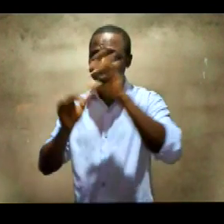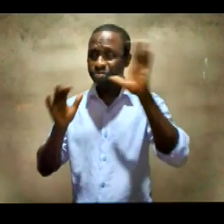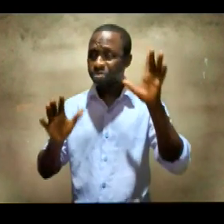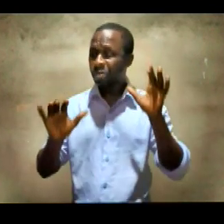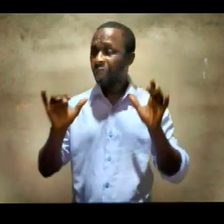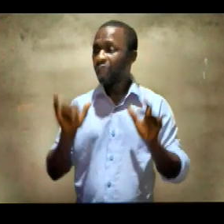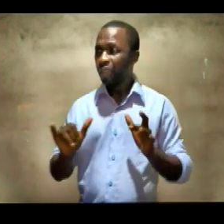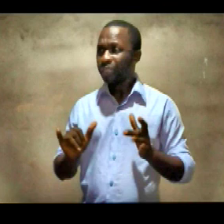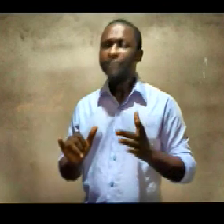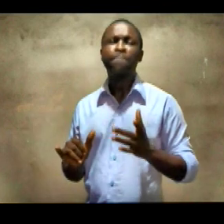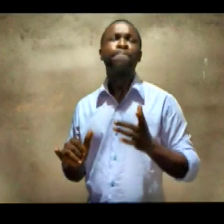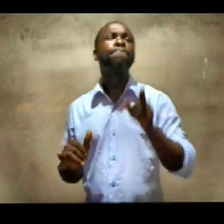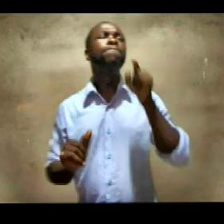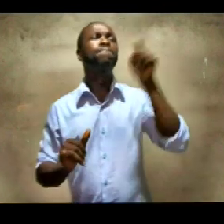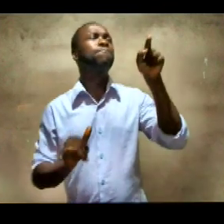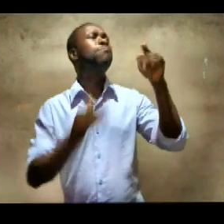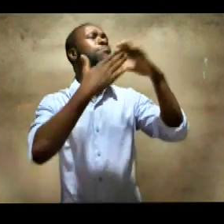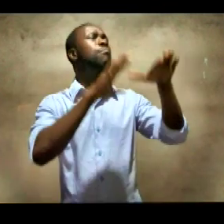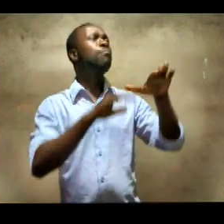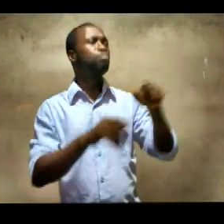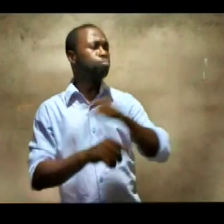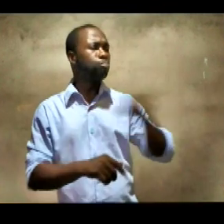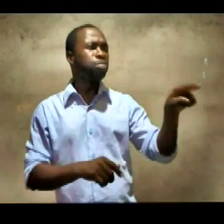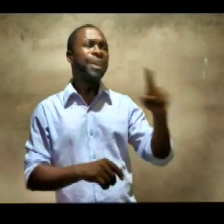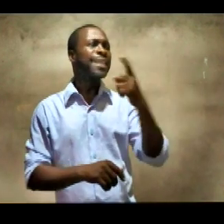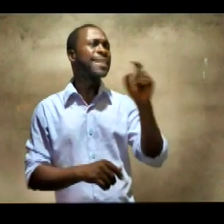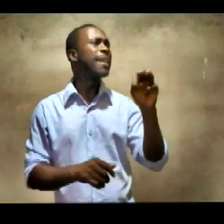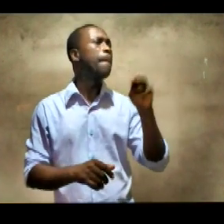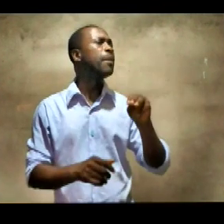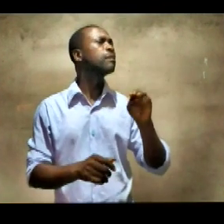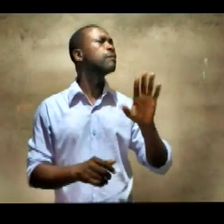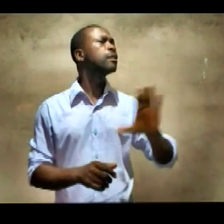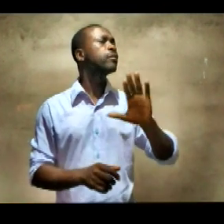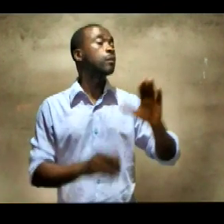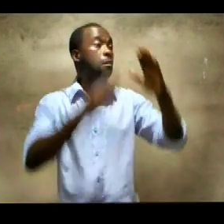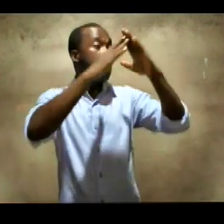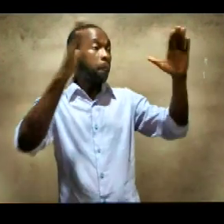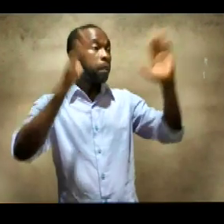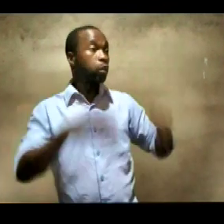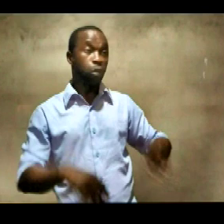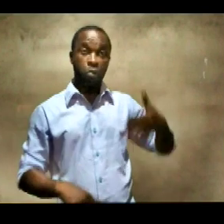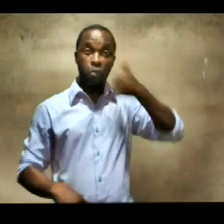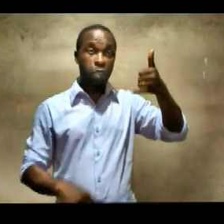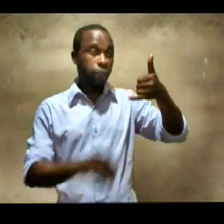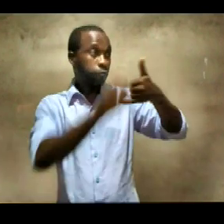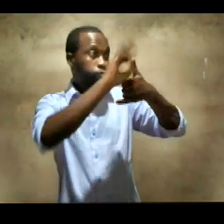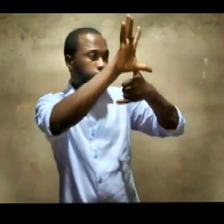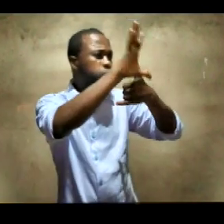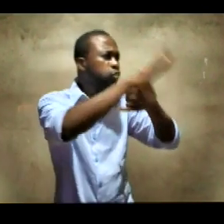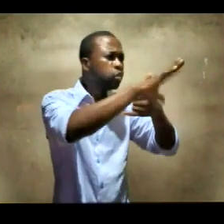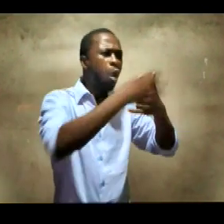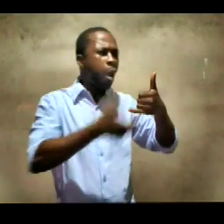nous parcourons une seconde fois une centaine de mètres vers un domicile appartenant au présumé trafiquant. Là-bas, une cargaison